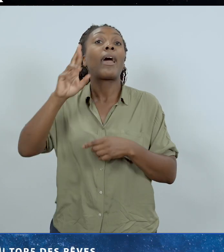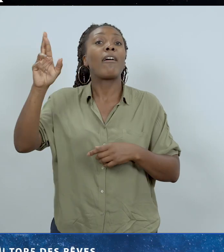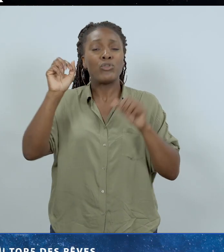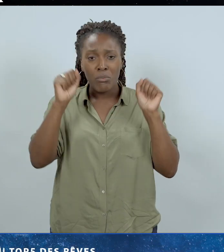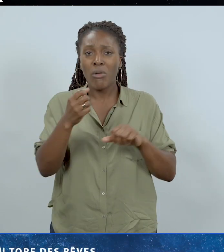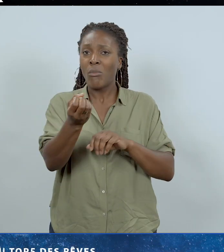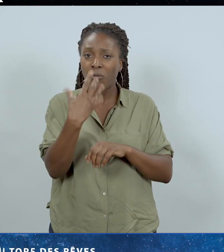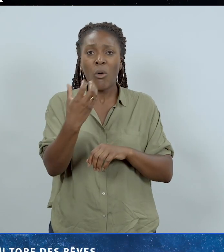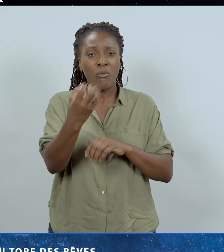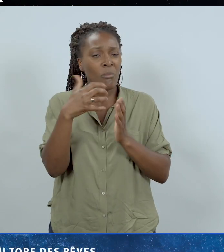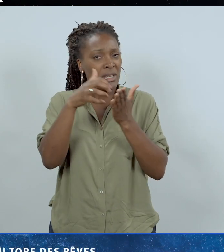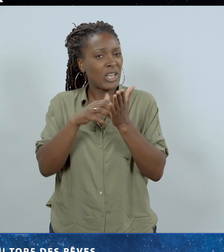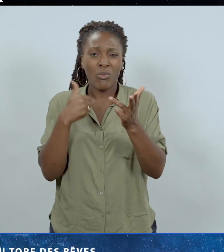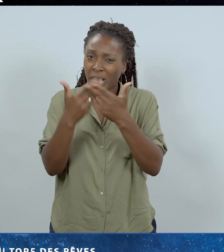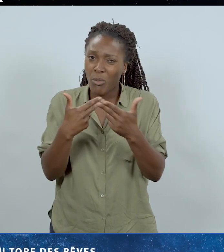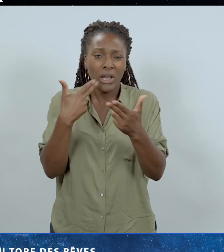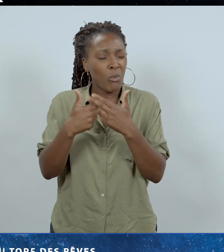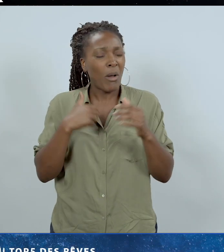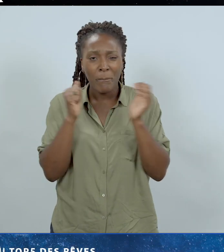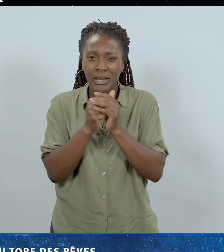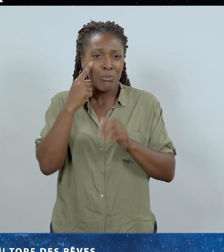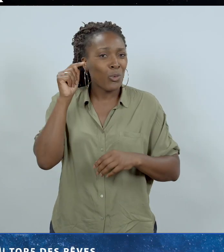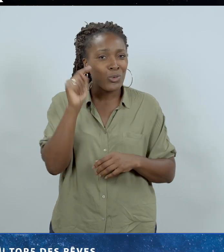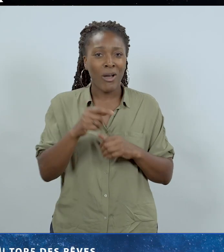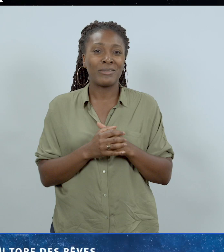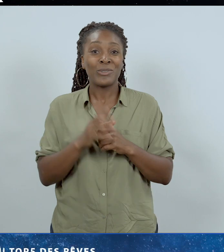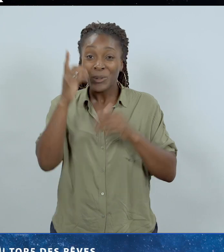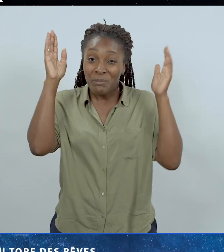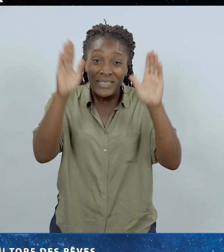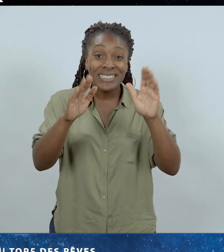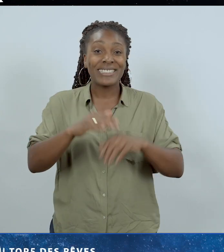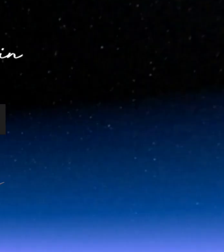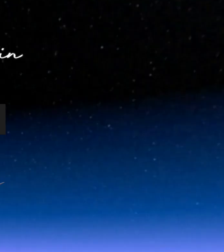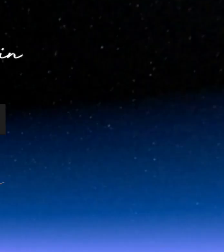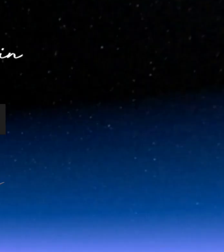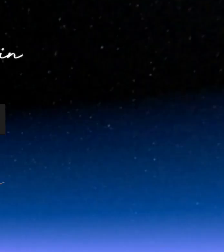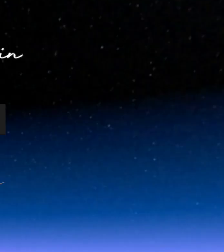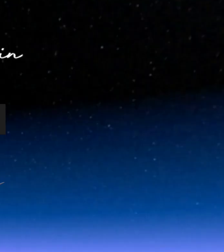je te répondrai, je prendrai le temps de te répondre, à prier pour toi. Sur ce, sois béni.